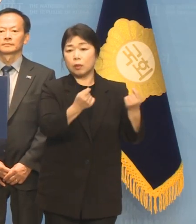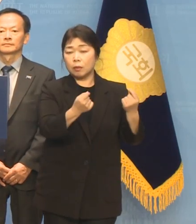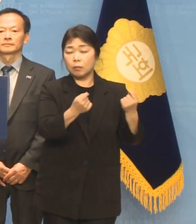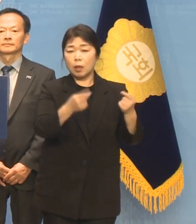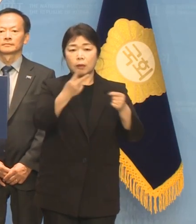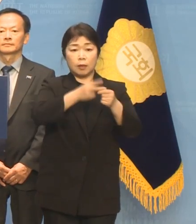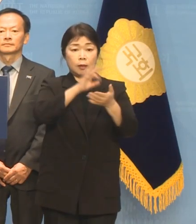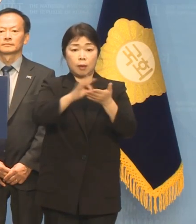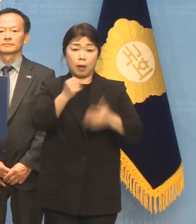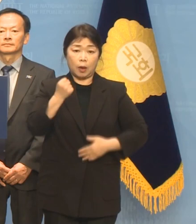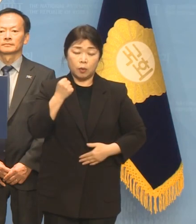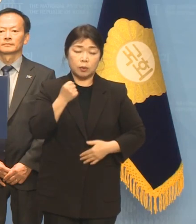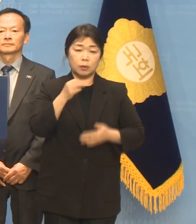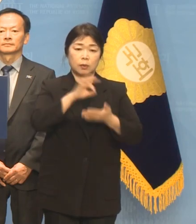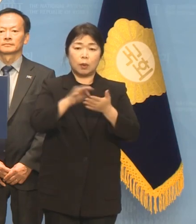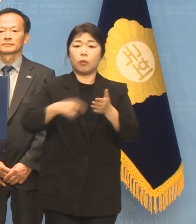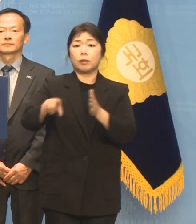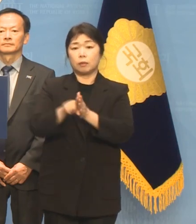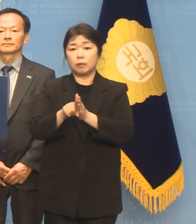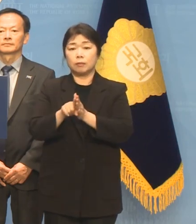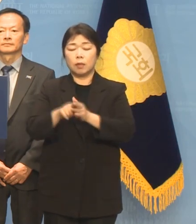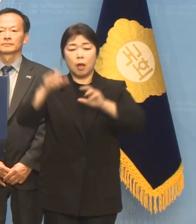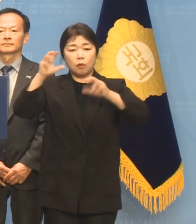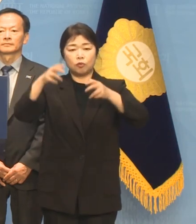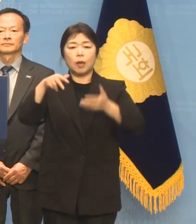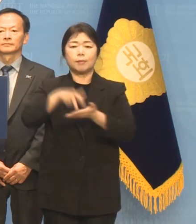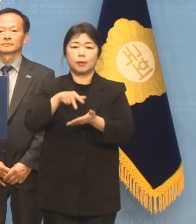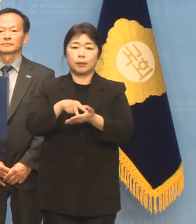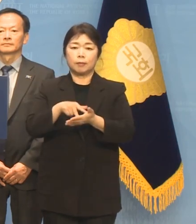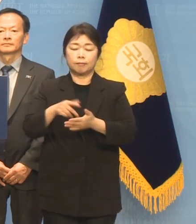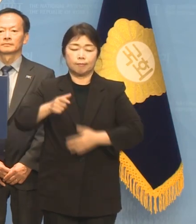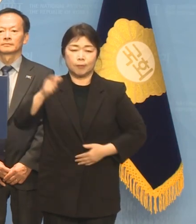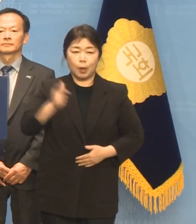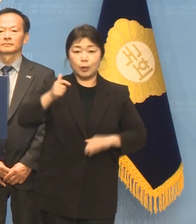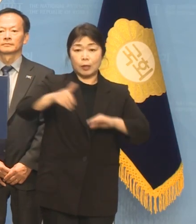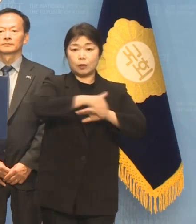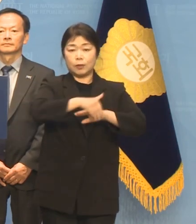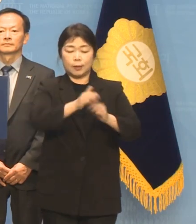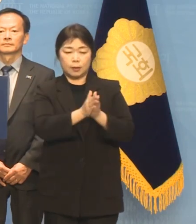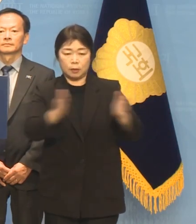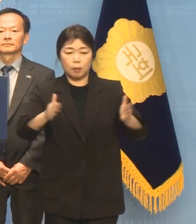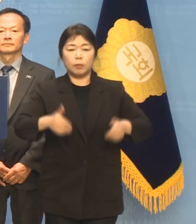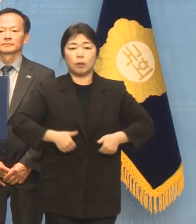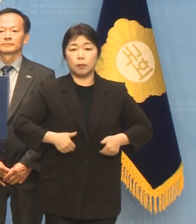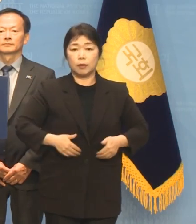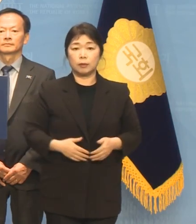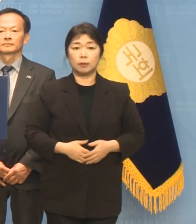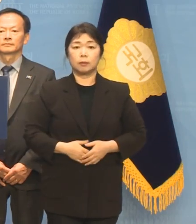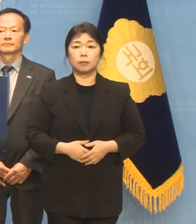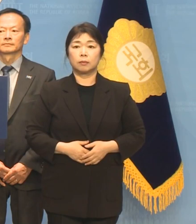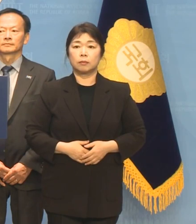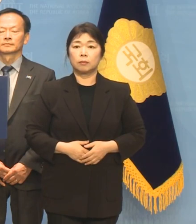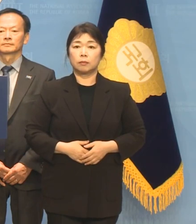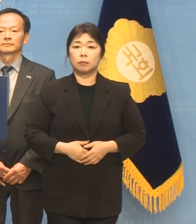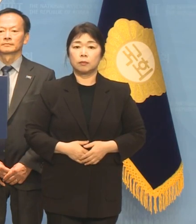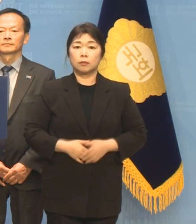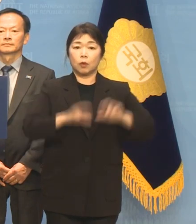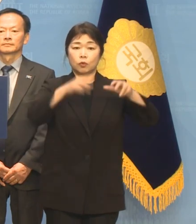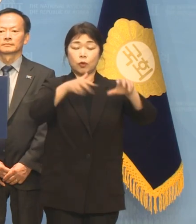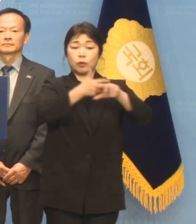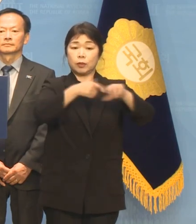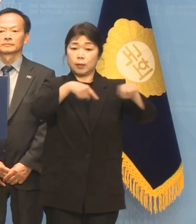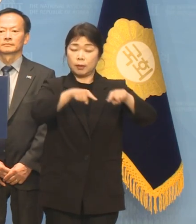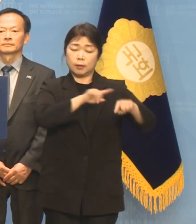재생 에너지 증대를 위해서는 국가적 차원의 강력한 정책 드라이브가 필요합니다 조국 혁신당